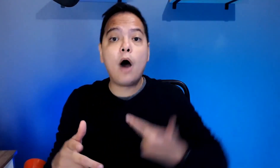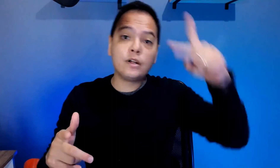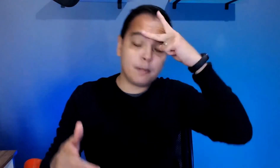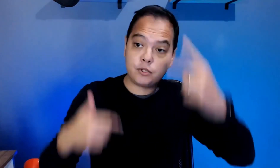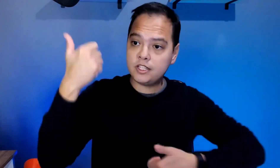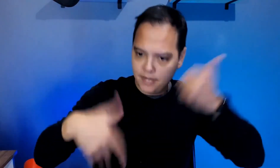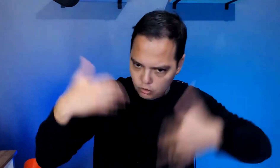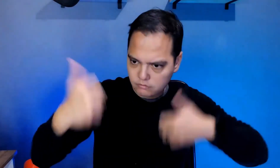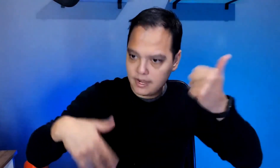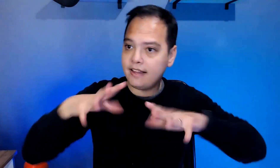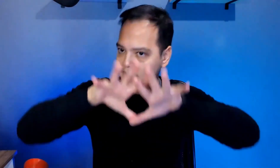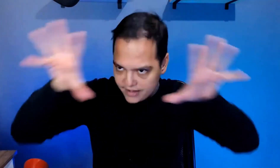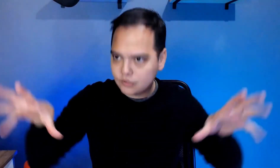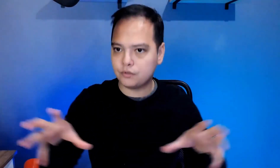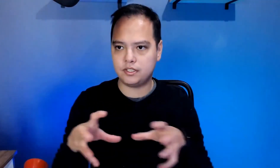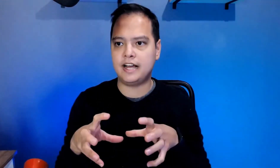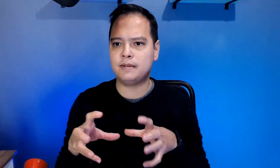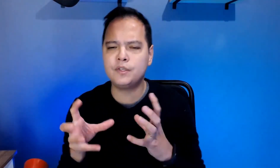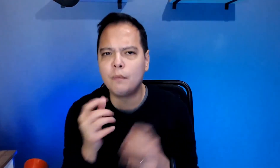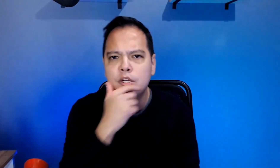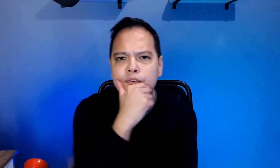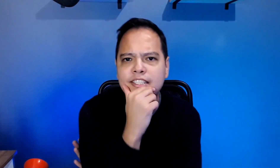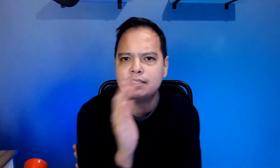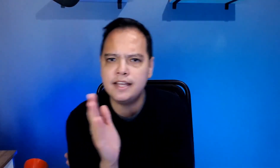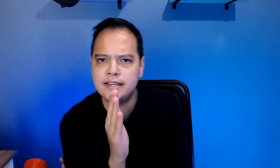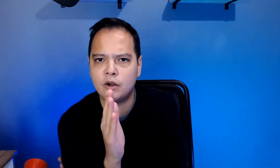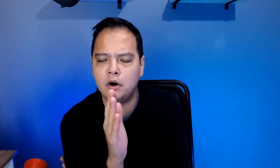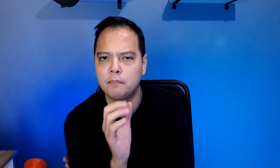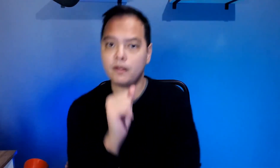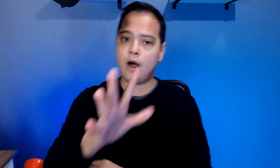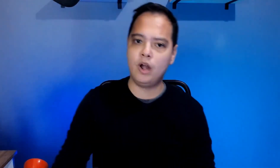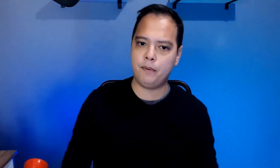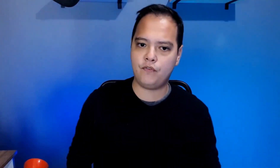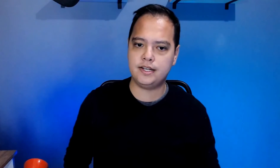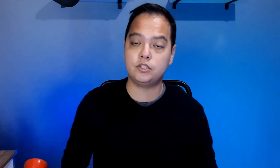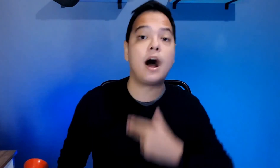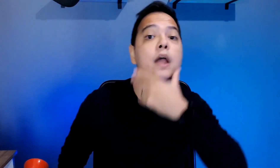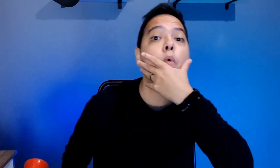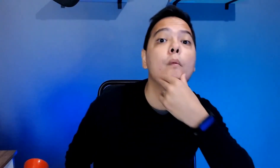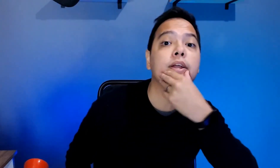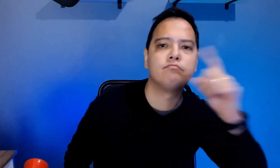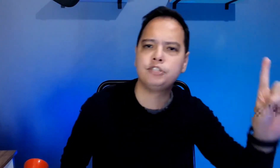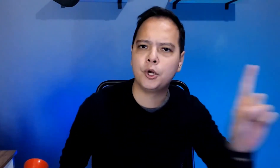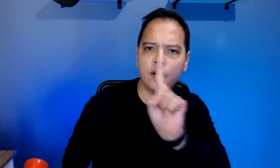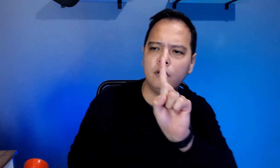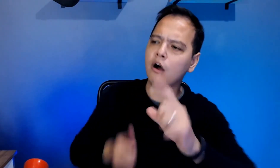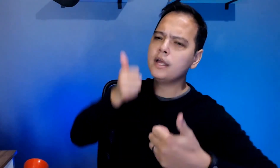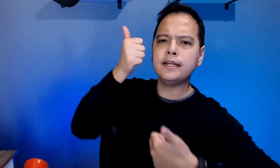pessoa explicou. Ele fez todos os sinais, mas visualmente eu fico assim, mas quem que é agora? Ou ele pode fazer assim, ó. Aí o homem chegou aqui, ó, e